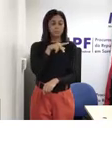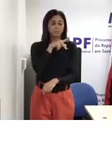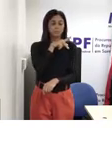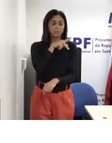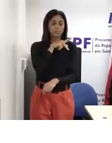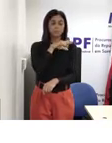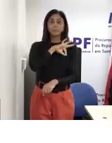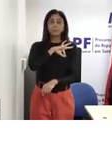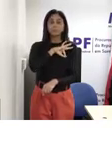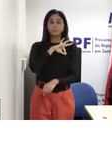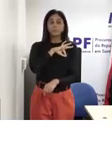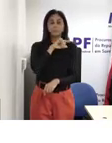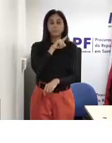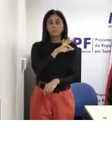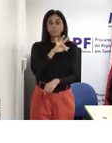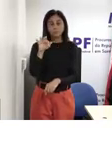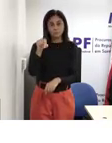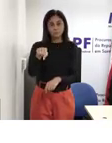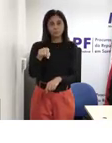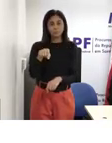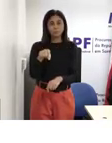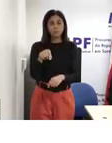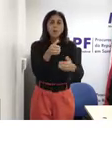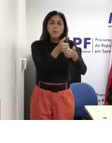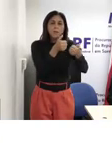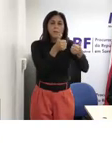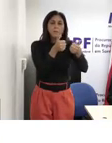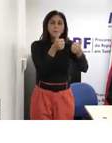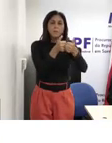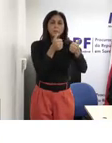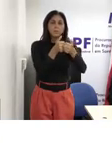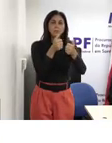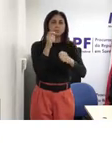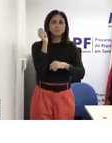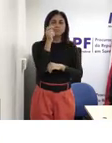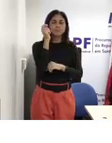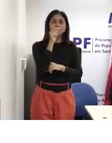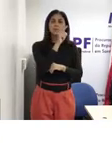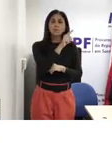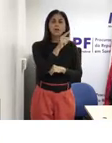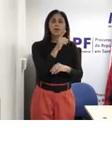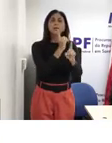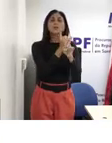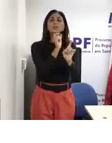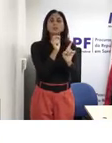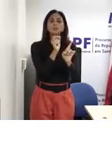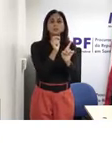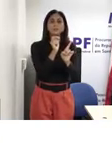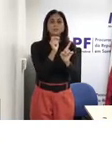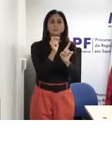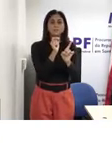teve mais uma operação ela queera a delegacia da polícia federal tem sido incansável na proteção das crianças e dos